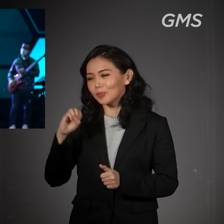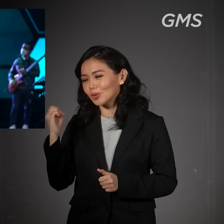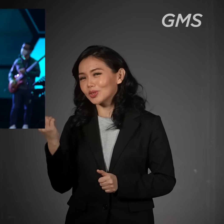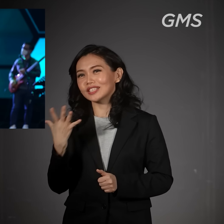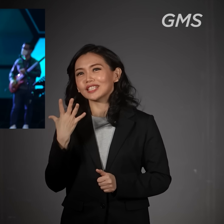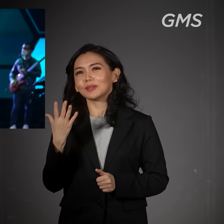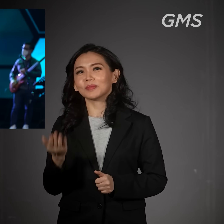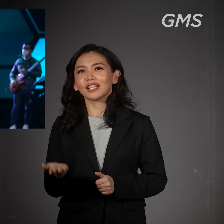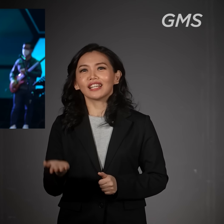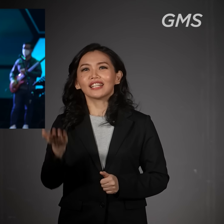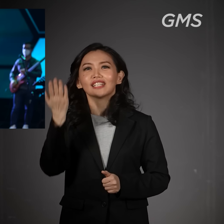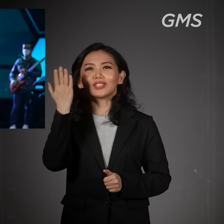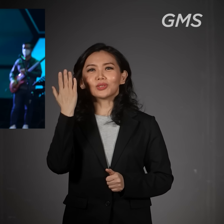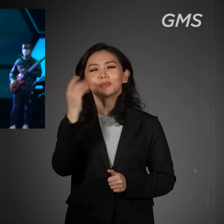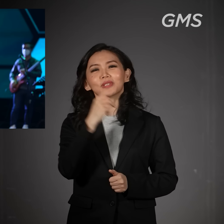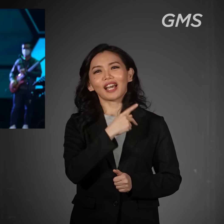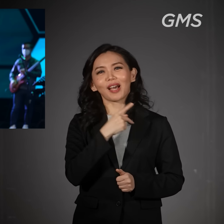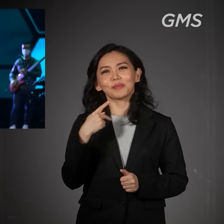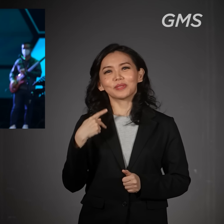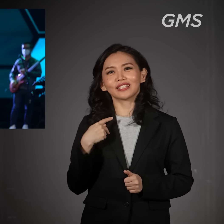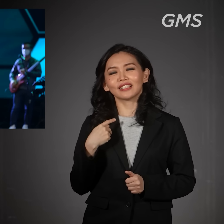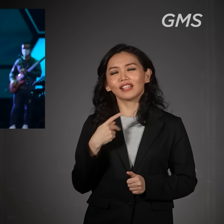you Jesus.